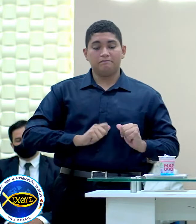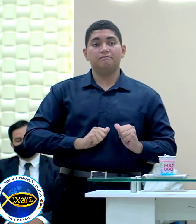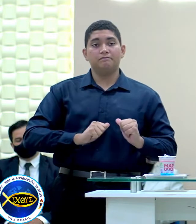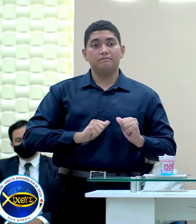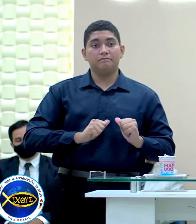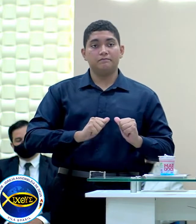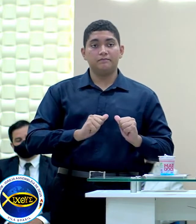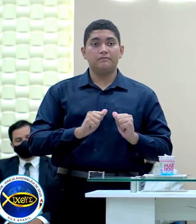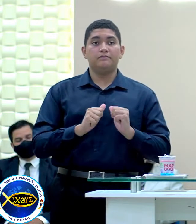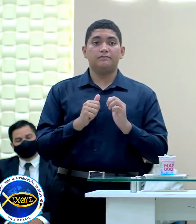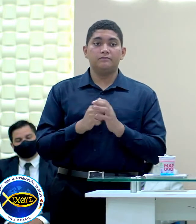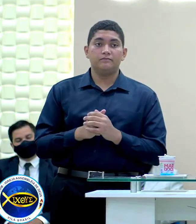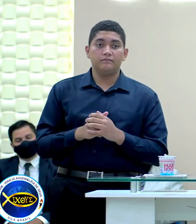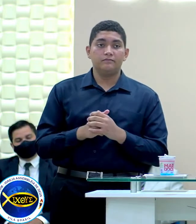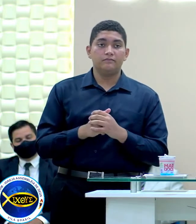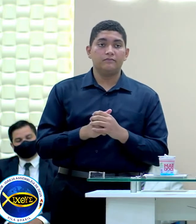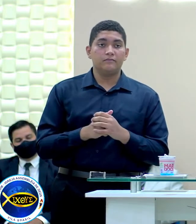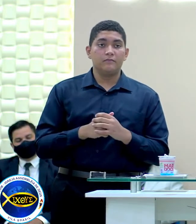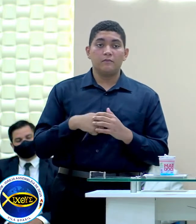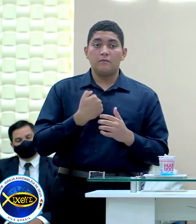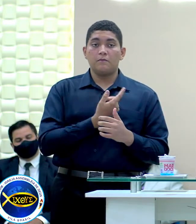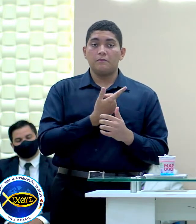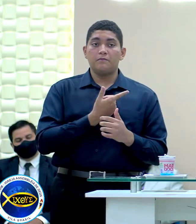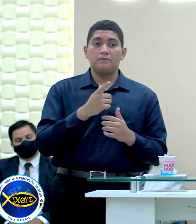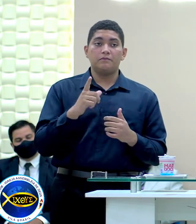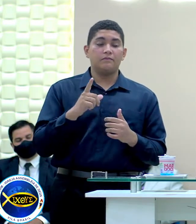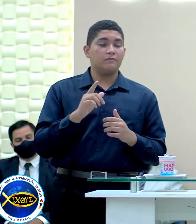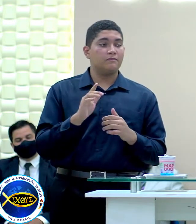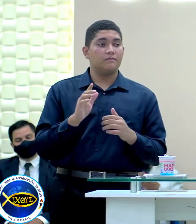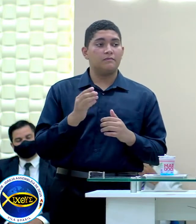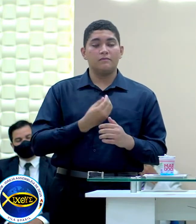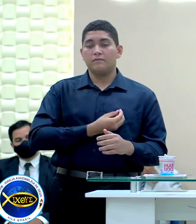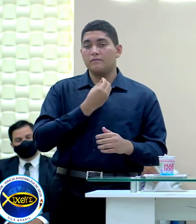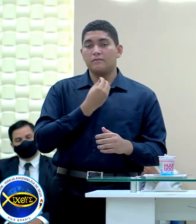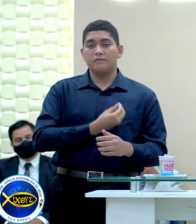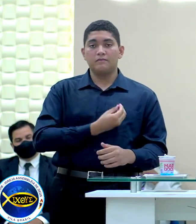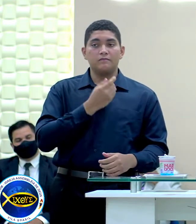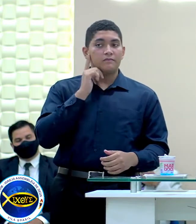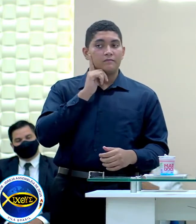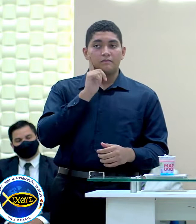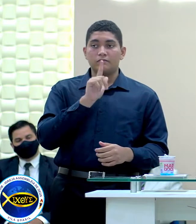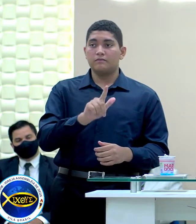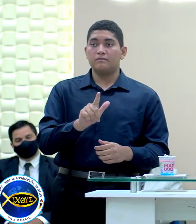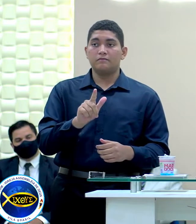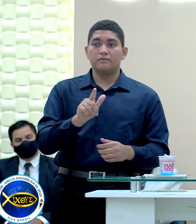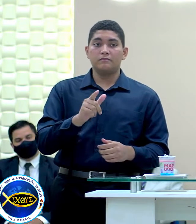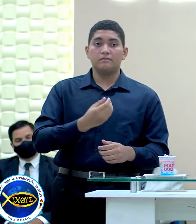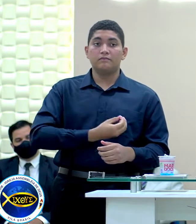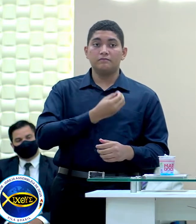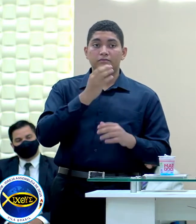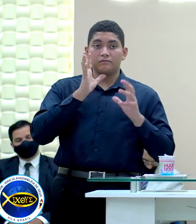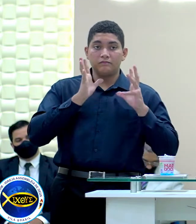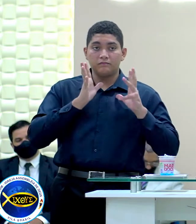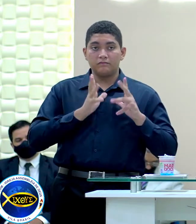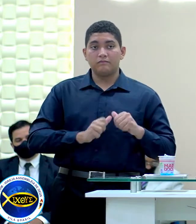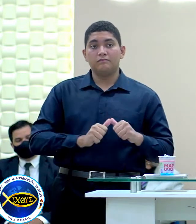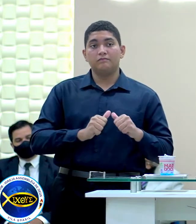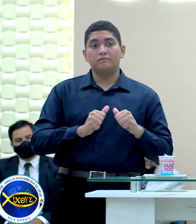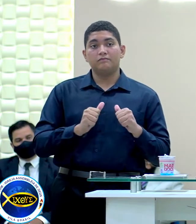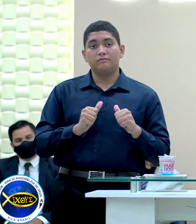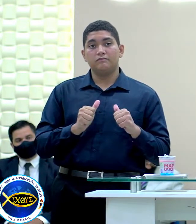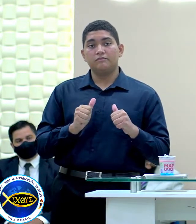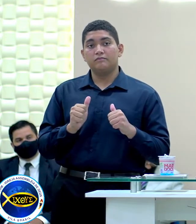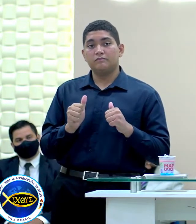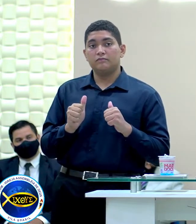santidade, para que nós não vivamos uma vida em santidade. Não